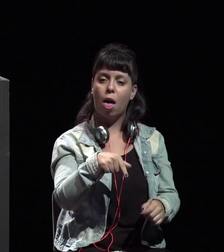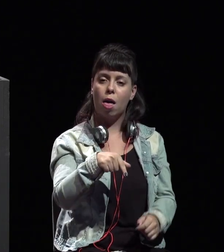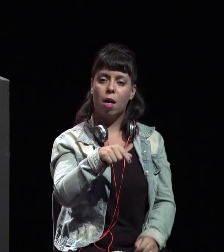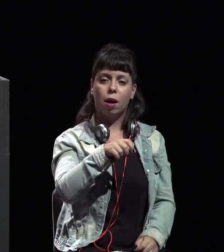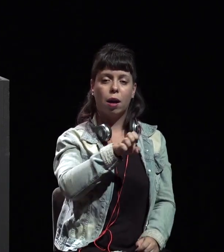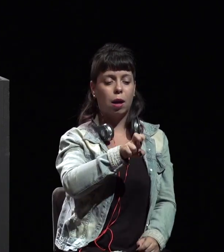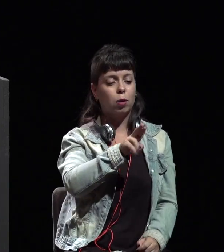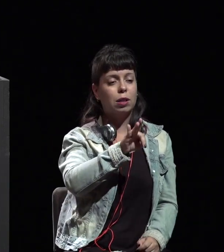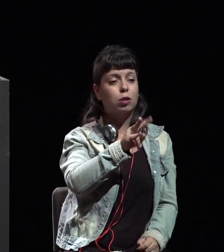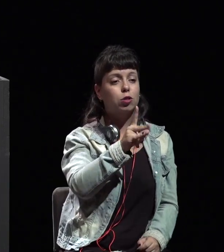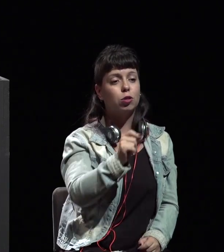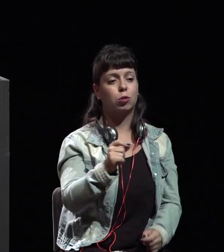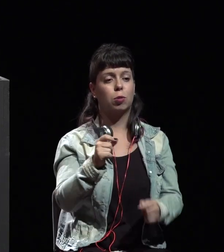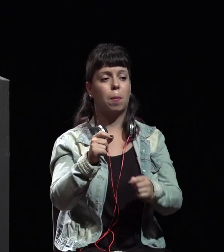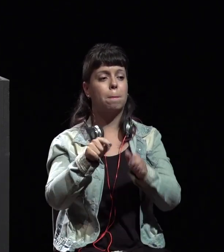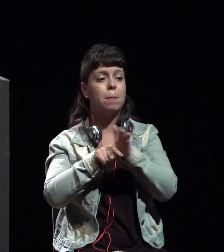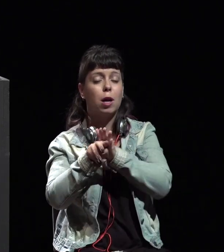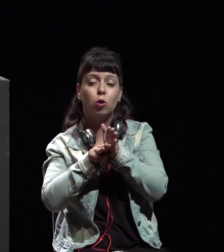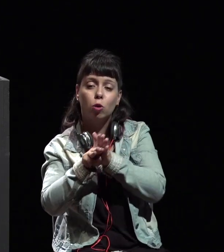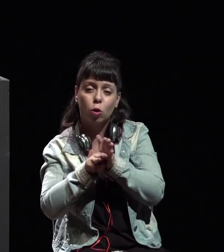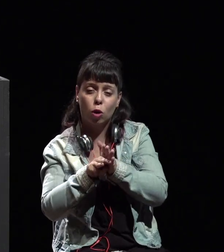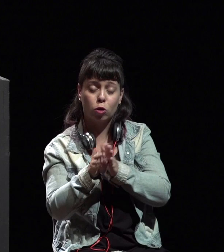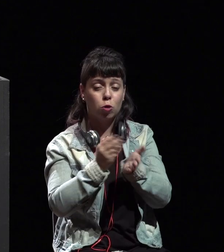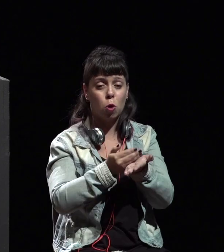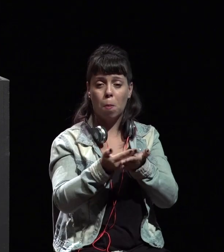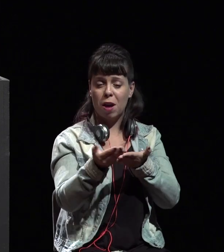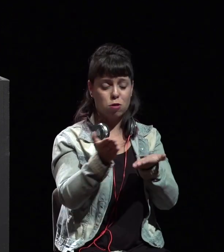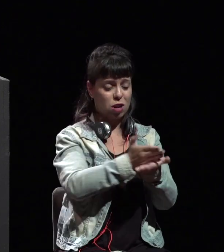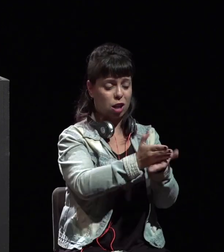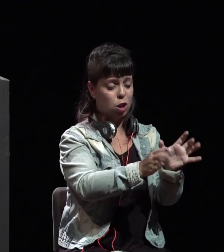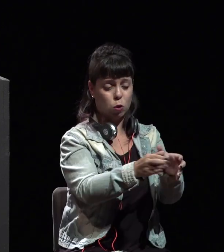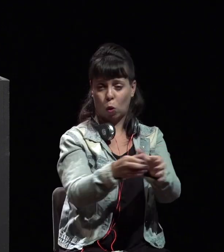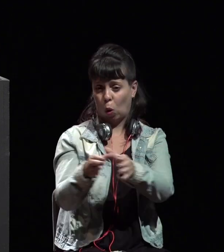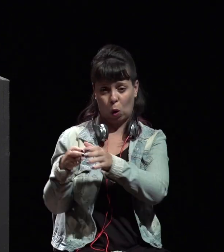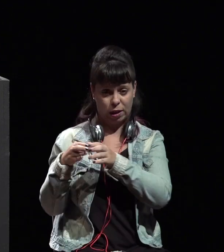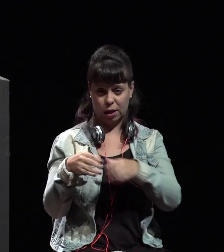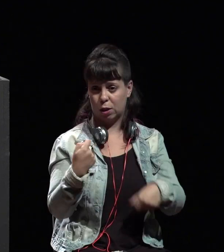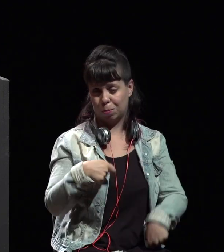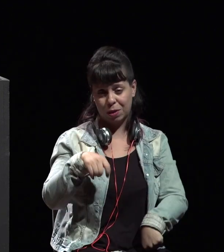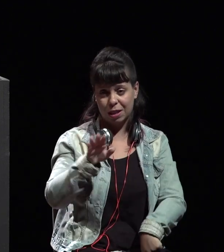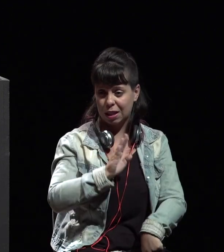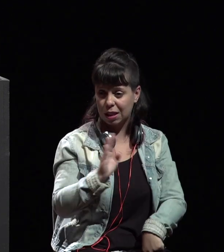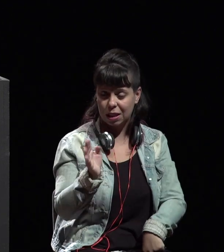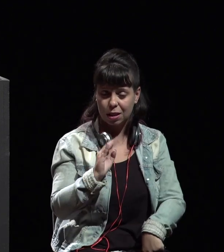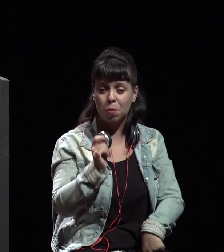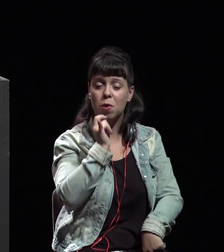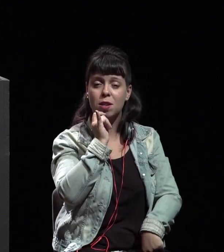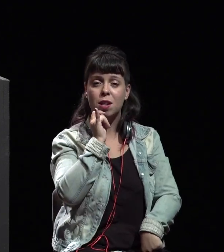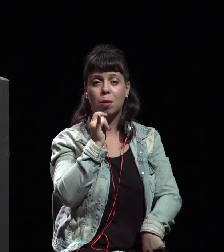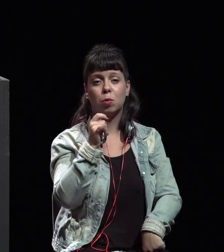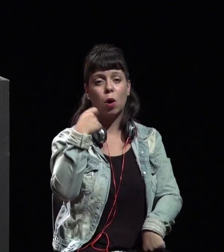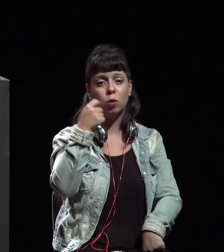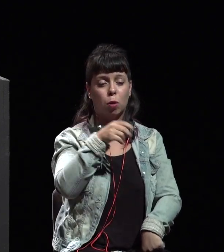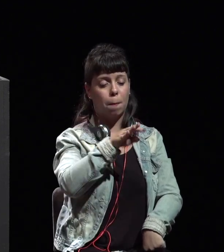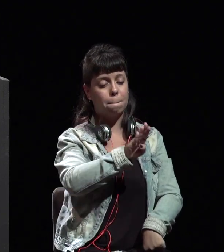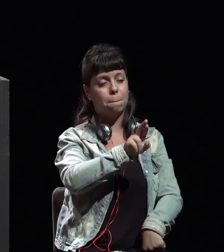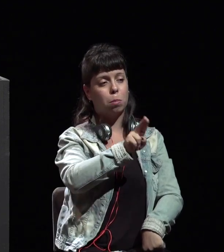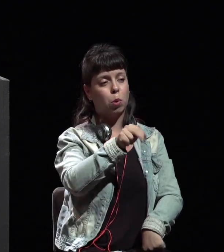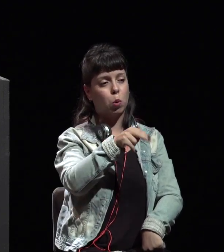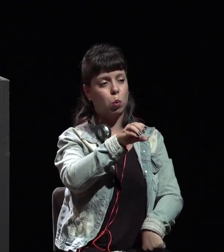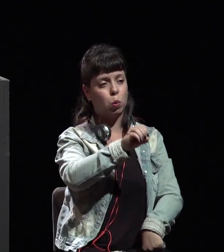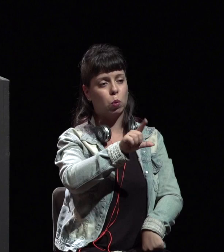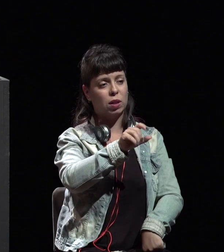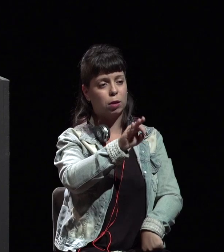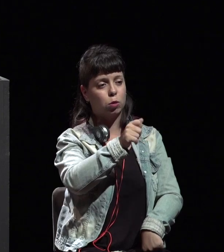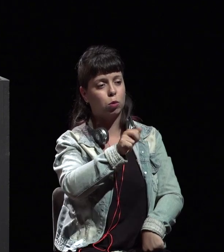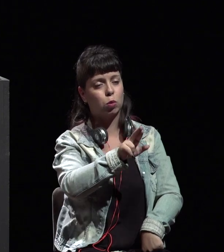de uma categoria desprovida de início de qualquer teorização, como, por exemplo, teorizações que foram produzidas por autores como Bruno Latour, né, ou